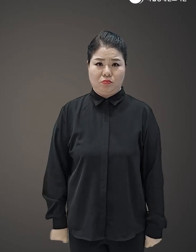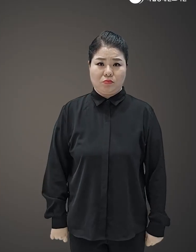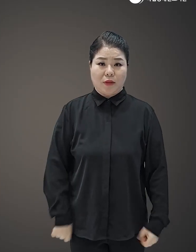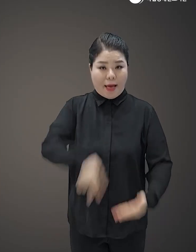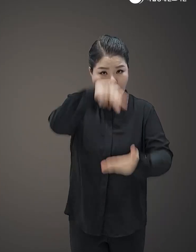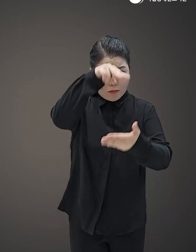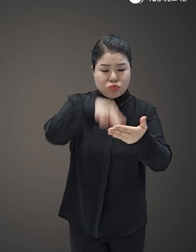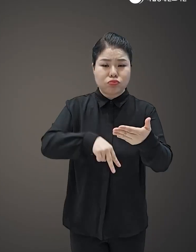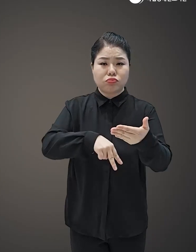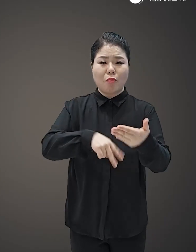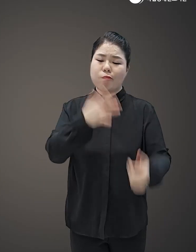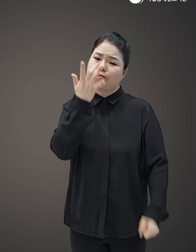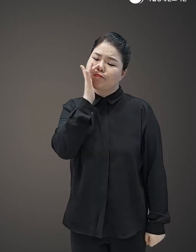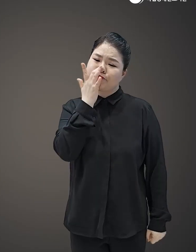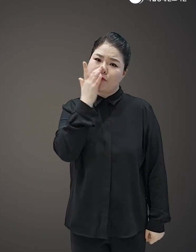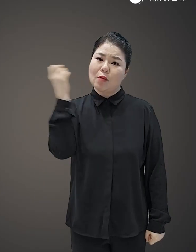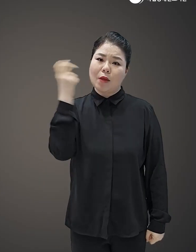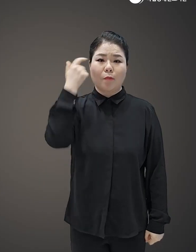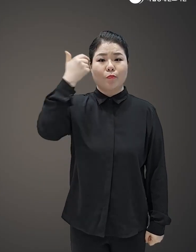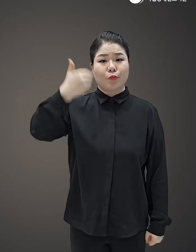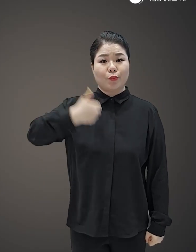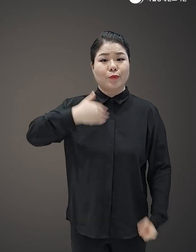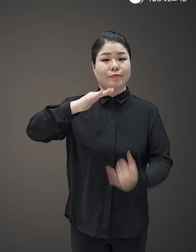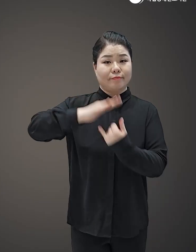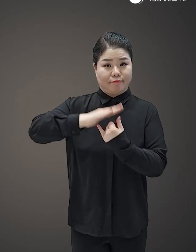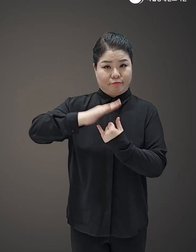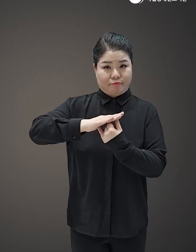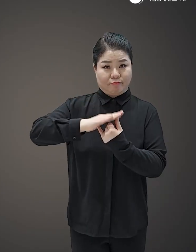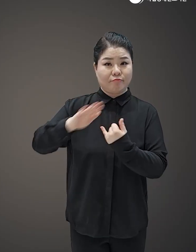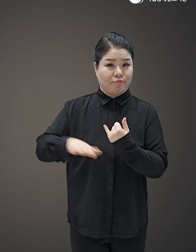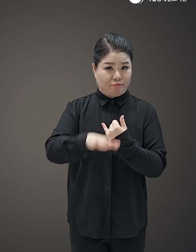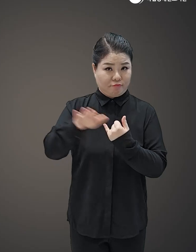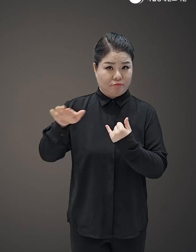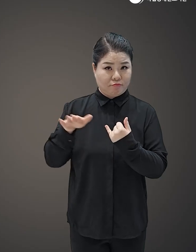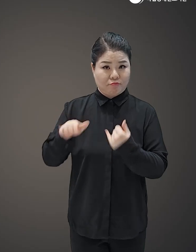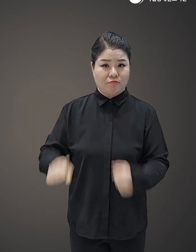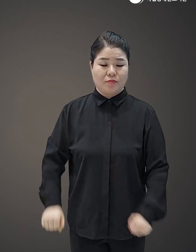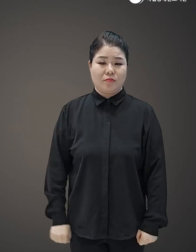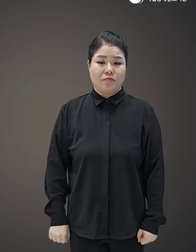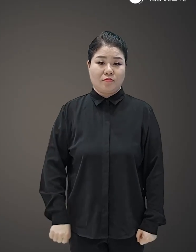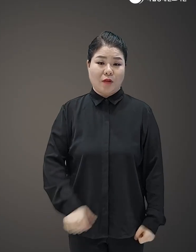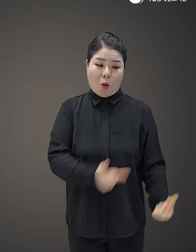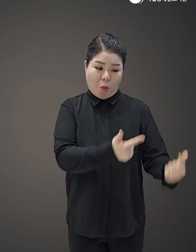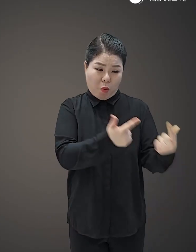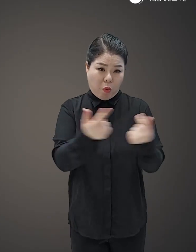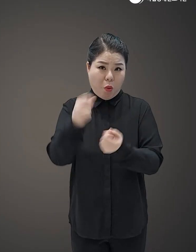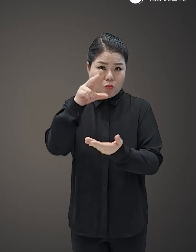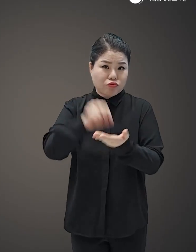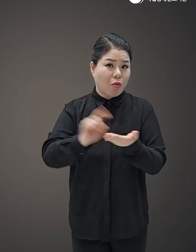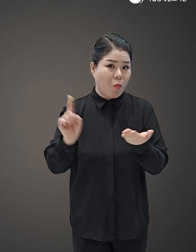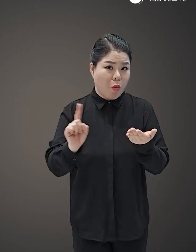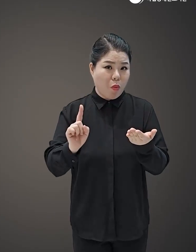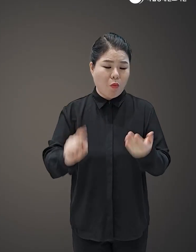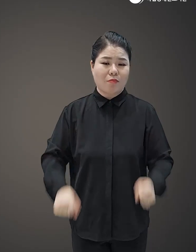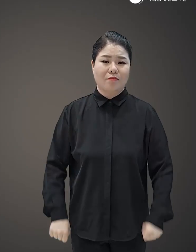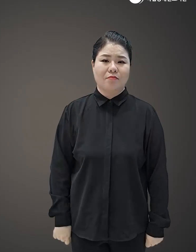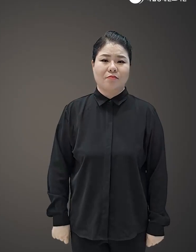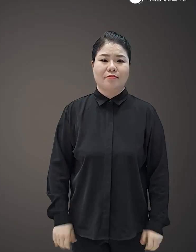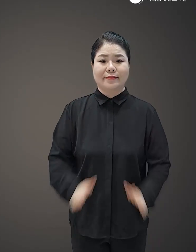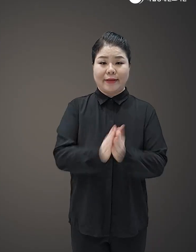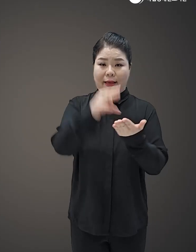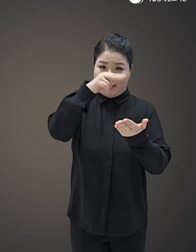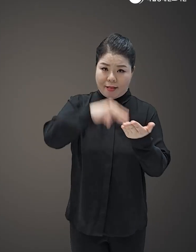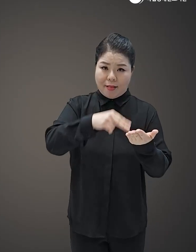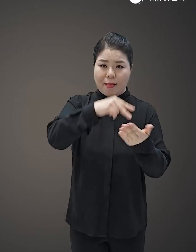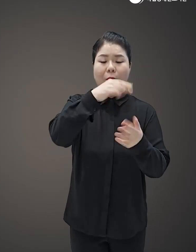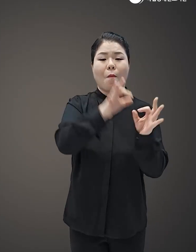지문을 읽고도 무슨 뜻인지 몰라 되묻는 아이들. 이들의 공통적인 문제는